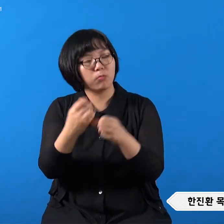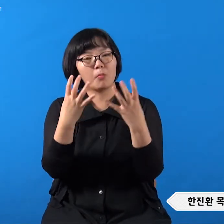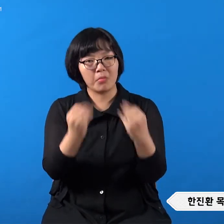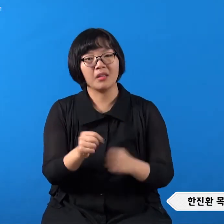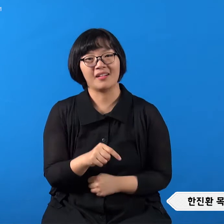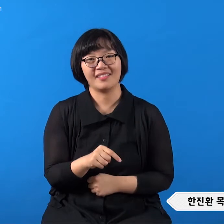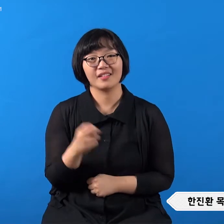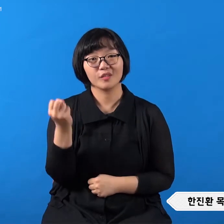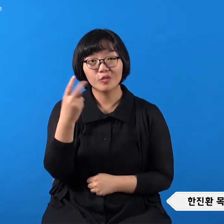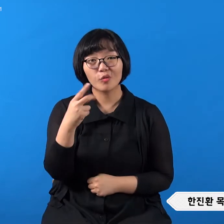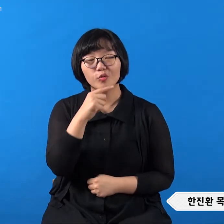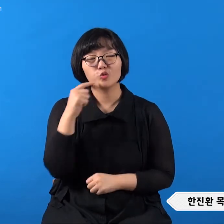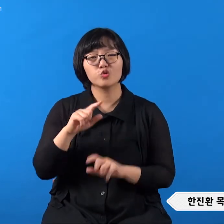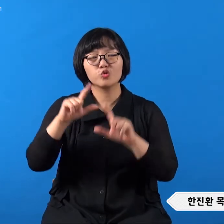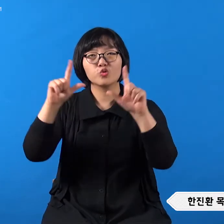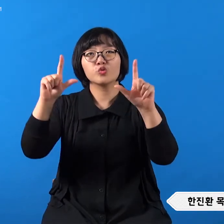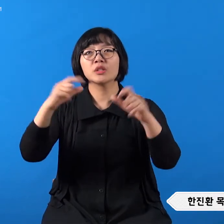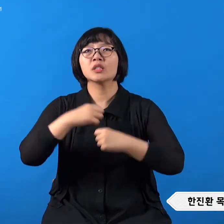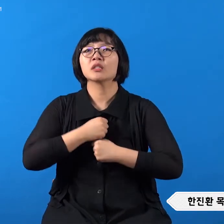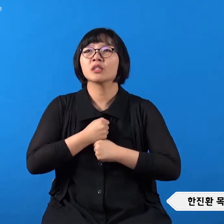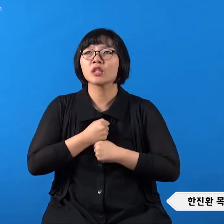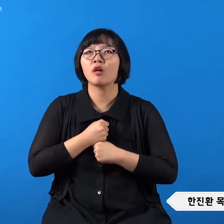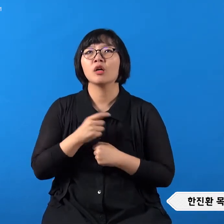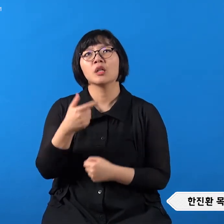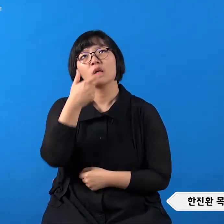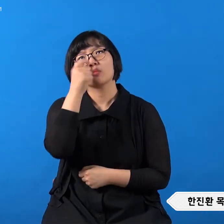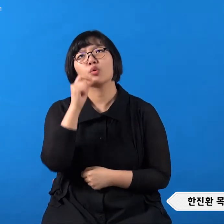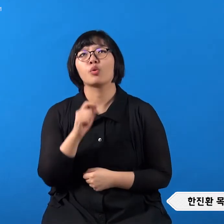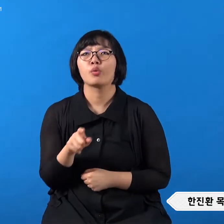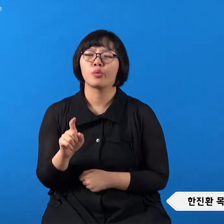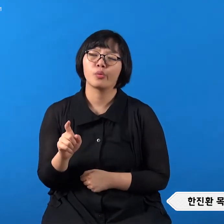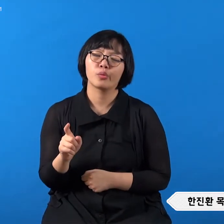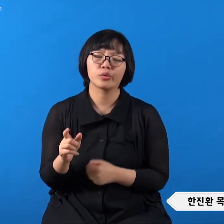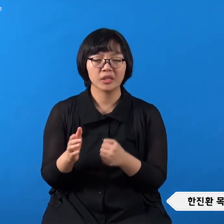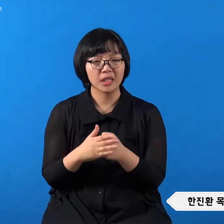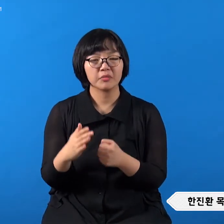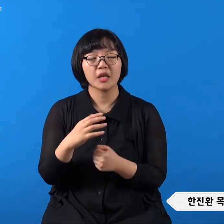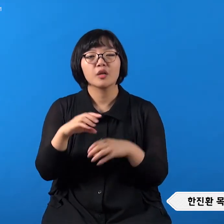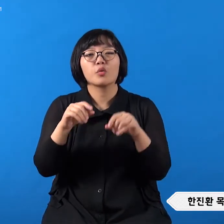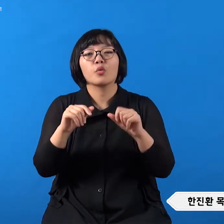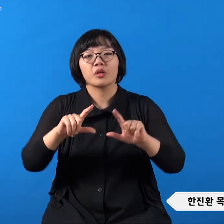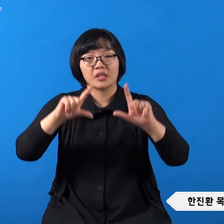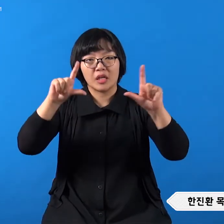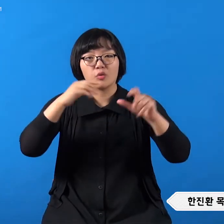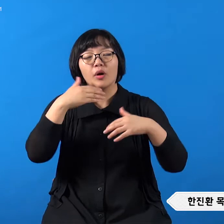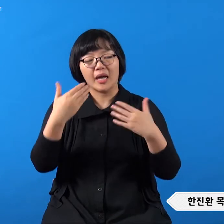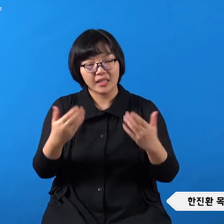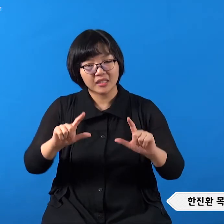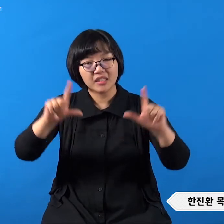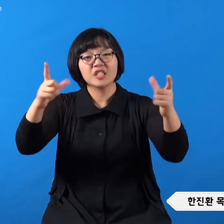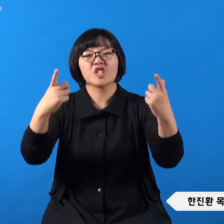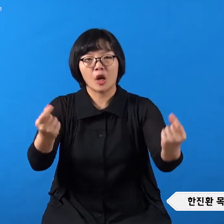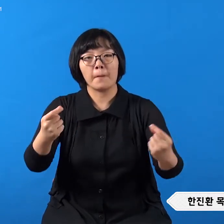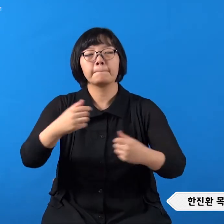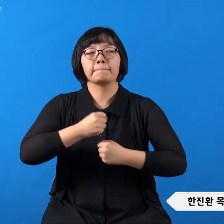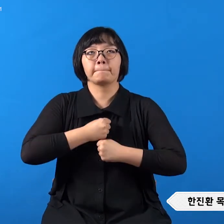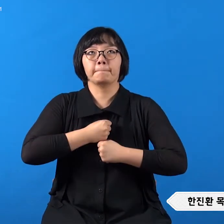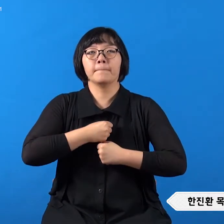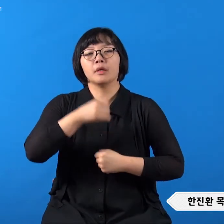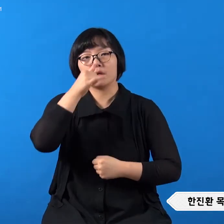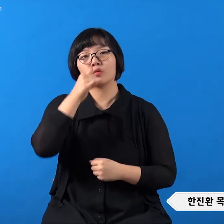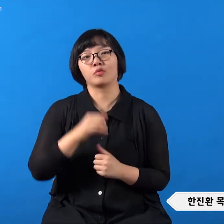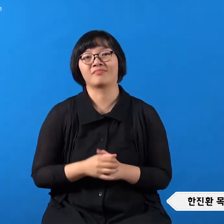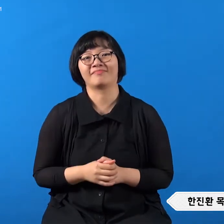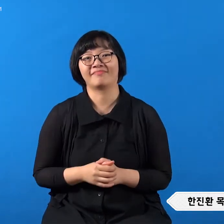주일을 지키는 것만으로는 부족한 것처럼 생각이 되어서 토요일도 안식일도 지켰습니다. 한 번은 그냥